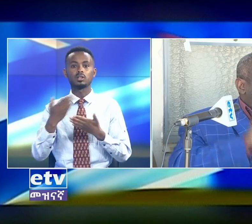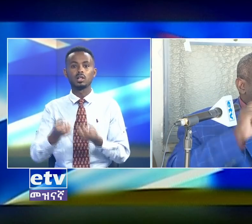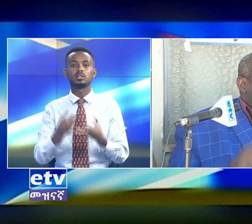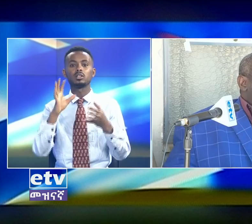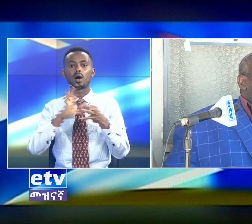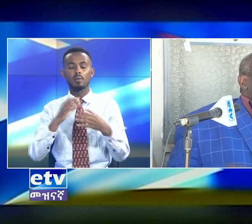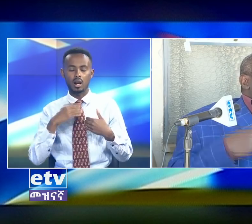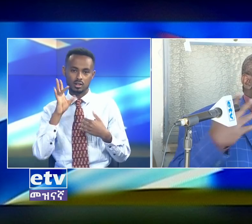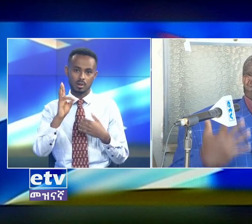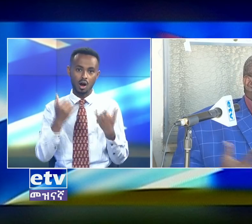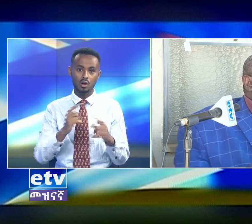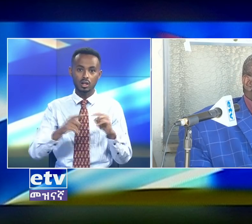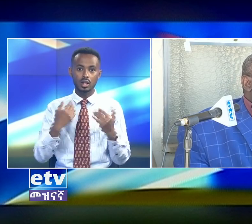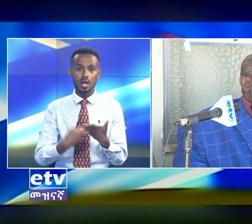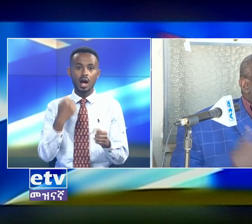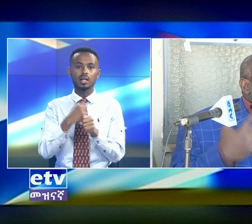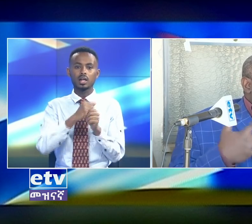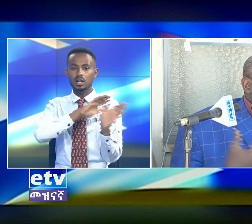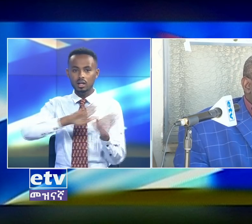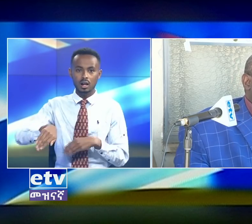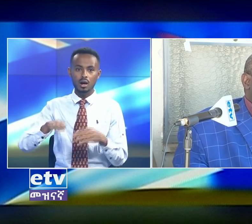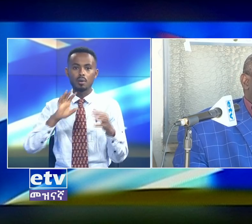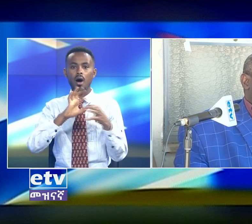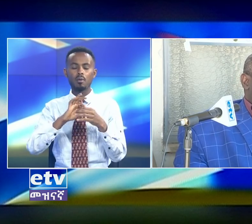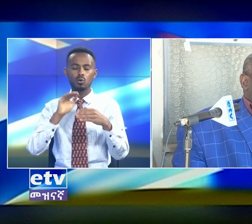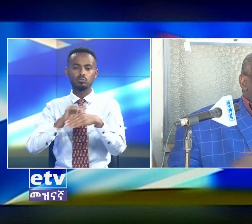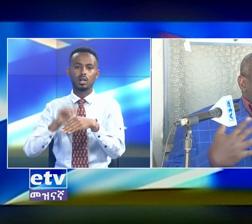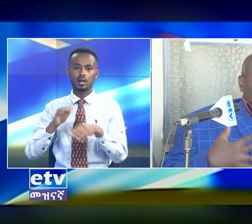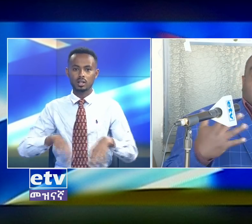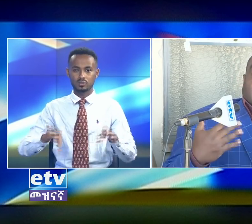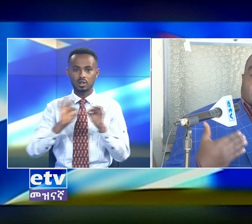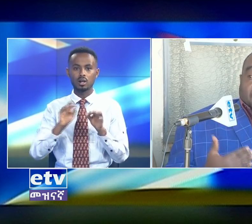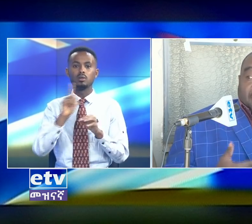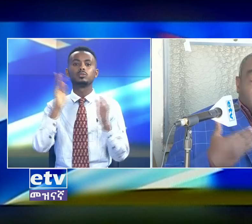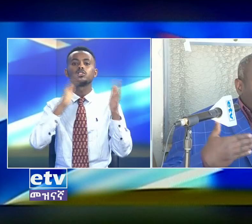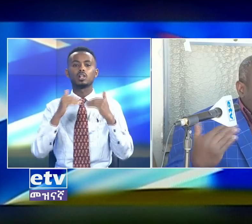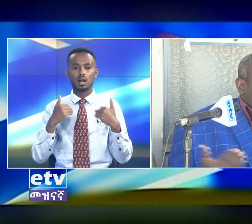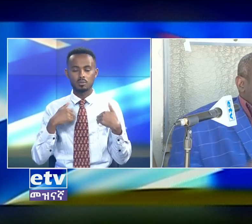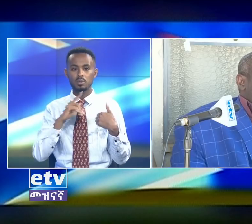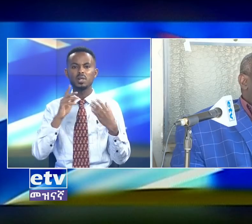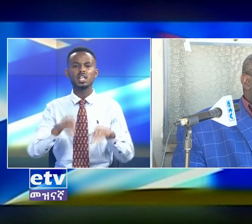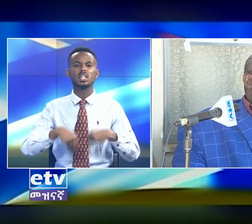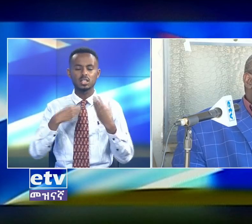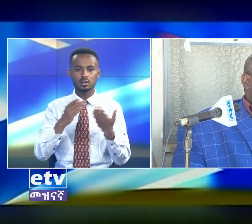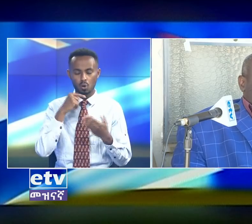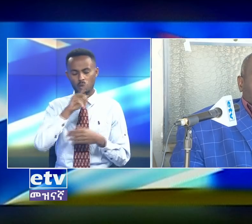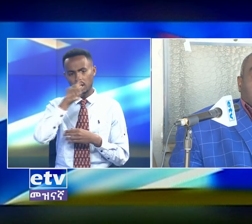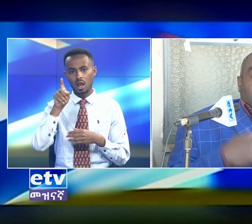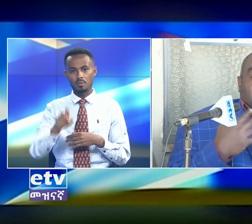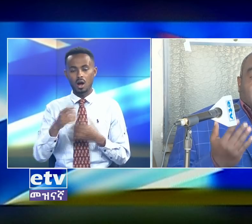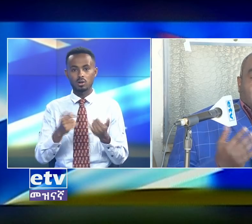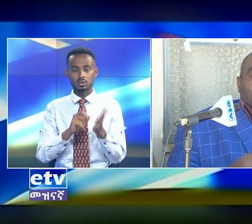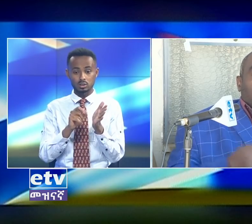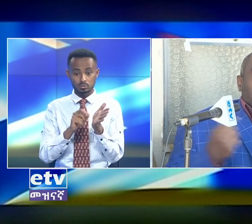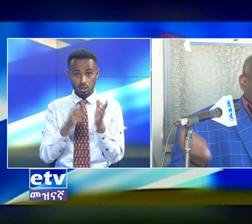አለ? 7። አሁን ግን ያ 10 አርቅርና ማህበሩን ማናገር ያስፈልጋል። ምን ችግር አለብ? ምን እንስጥ ብሎ መጠየቅ። አሁን ለምሳሌ